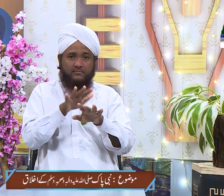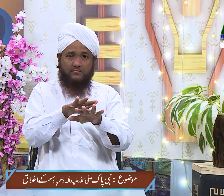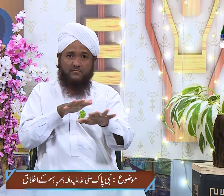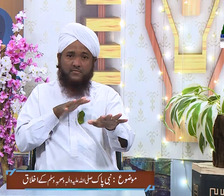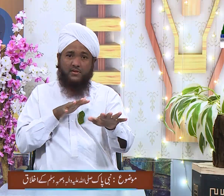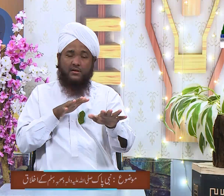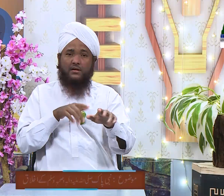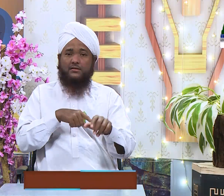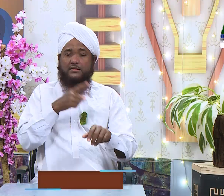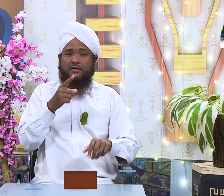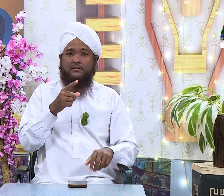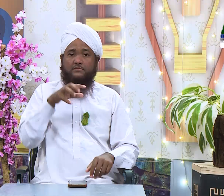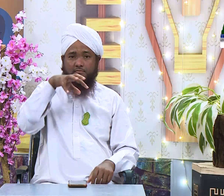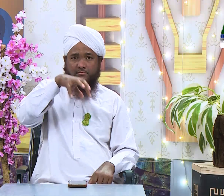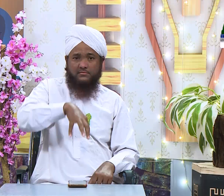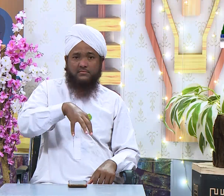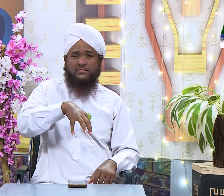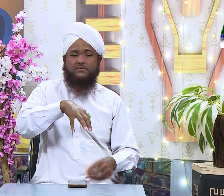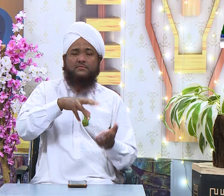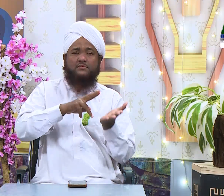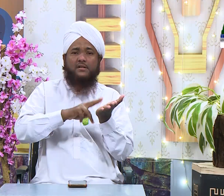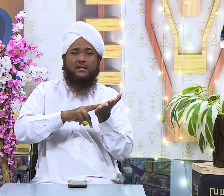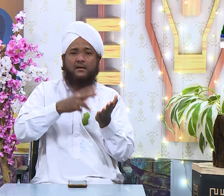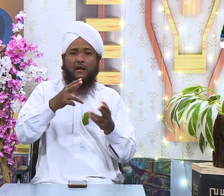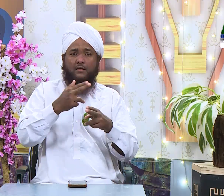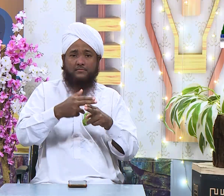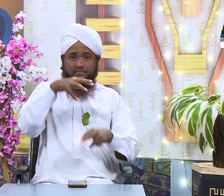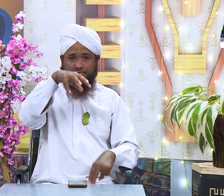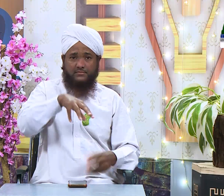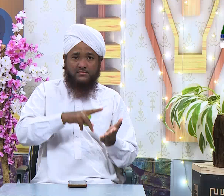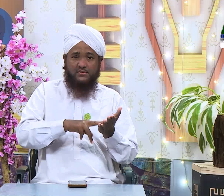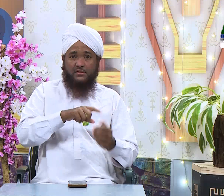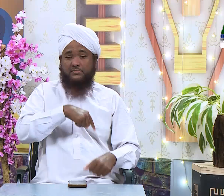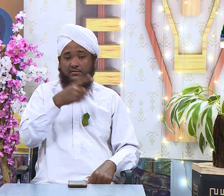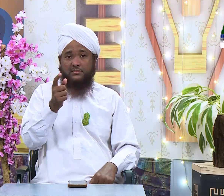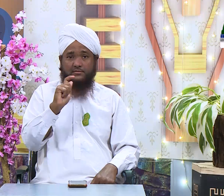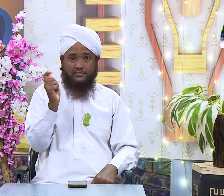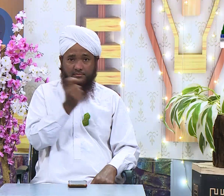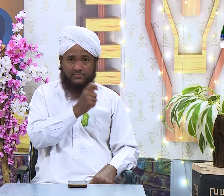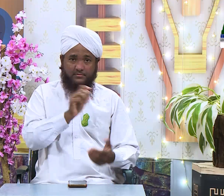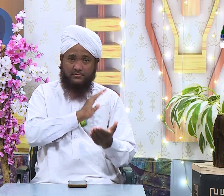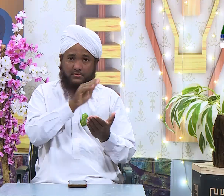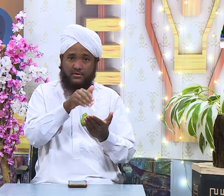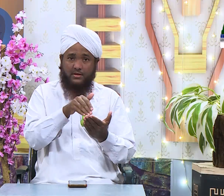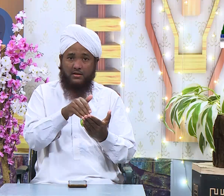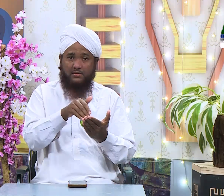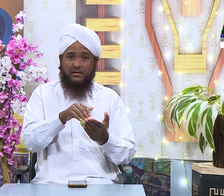روانہ فرمایا، جس نے بنی حنیفہ کے سردار سمامہ کو گرفتار کر لیا، اس